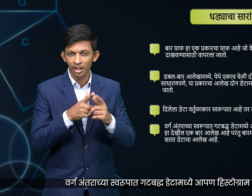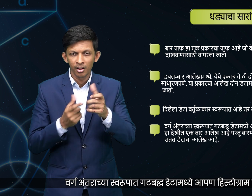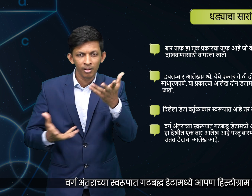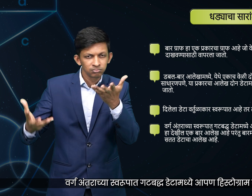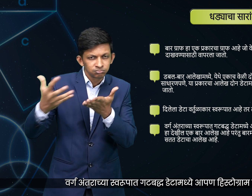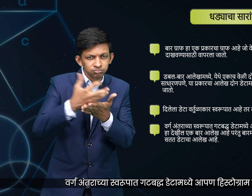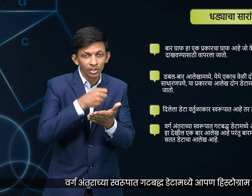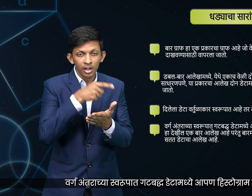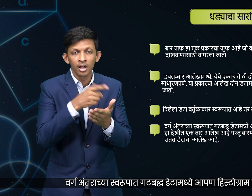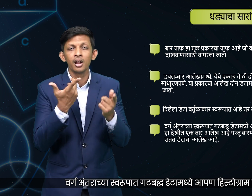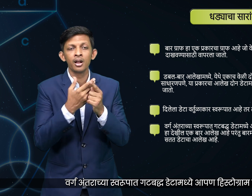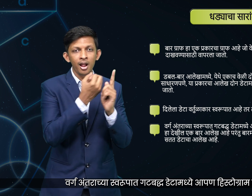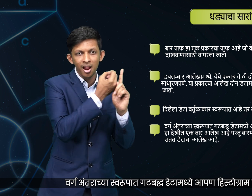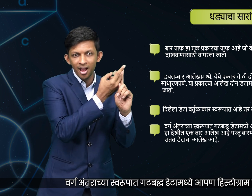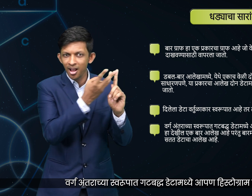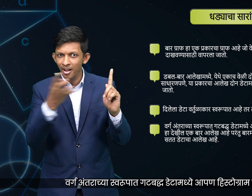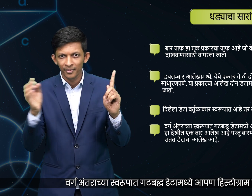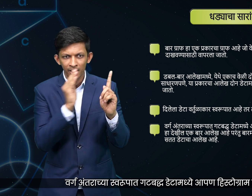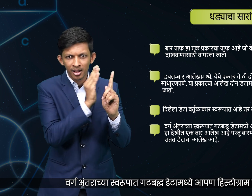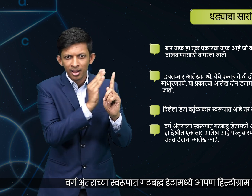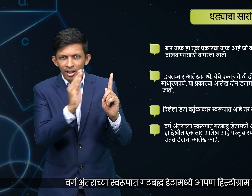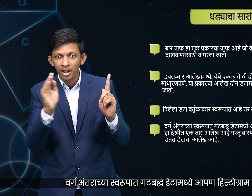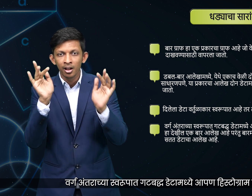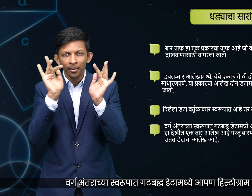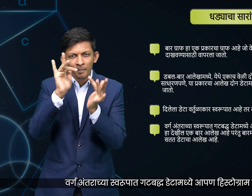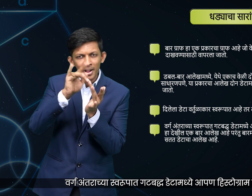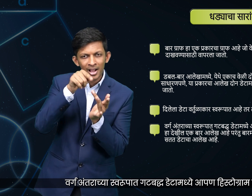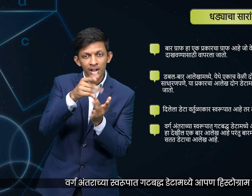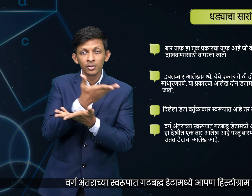अंतराच्या स्वरूपात गटबद्ध डेटामध्ये आपण हिस्टोग्राम काढू शकतो.